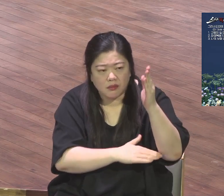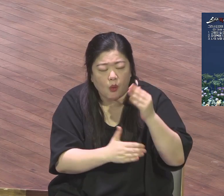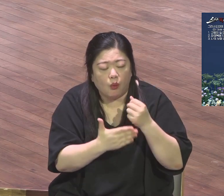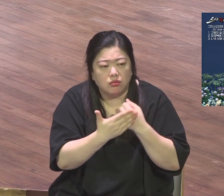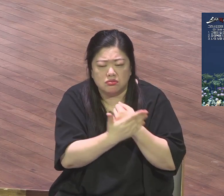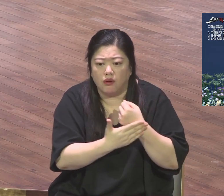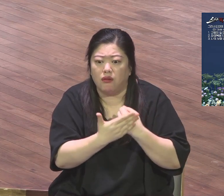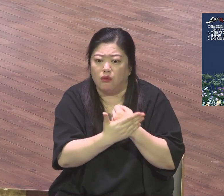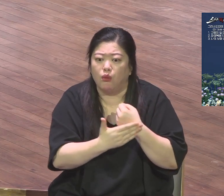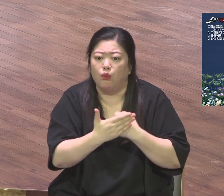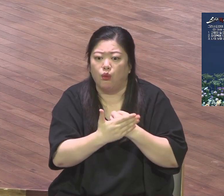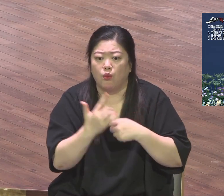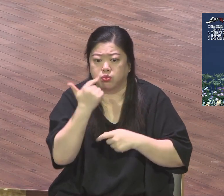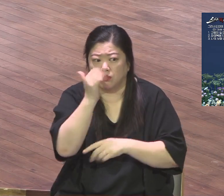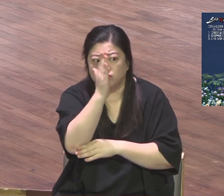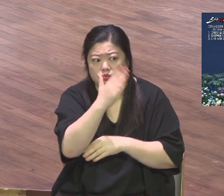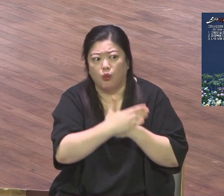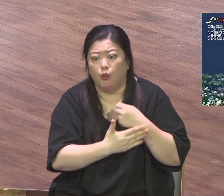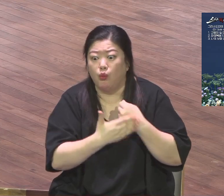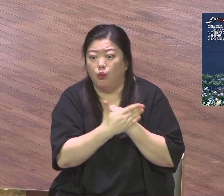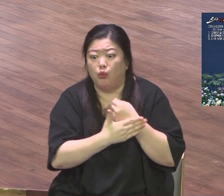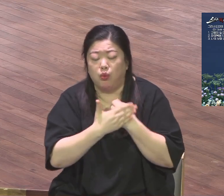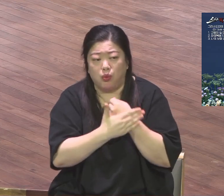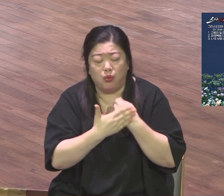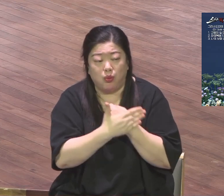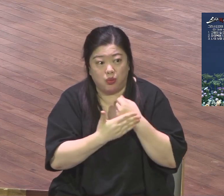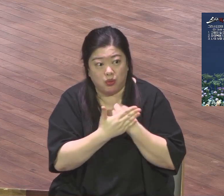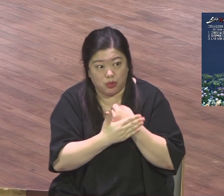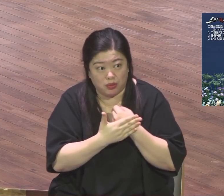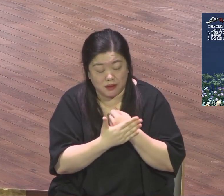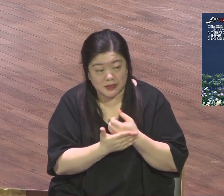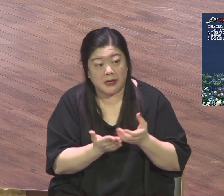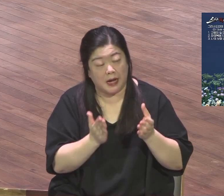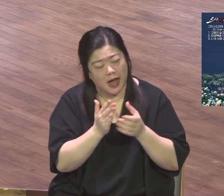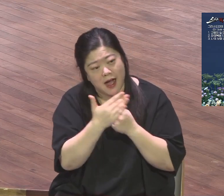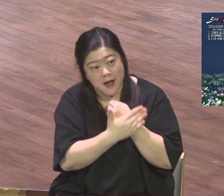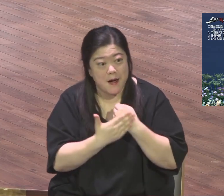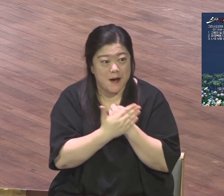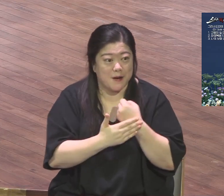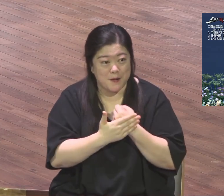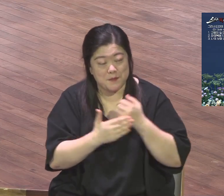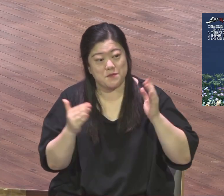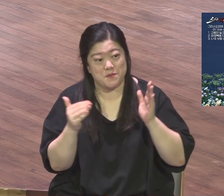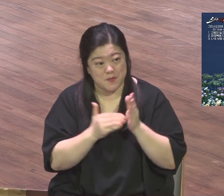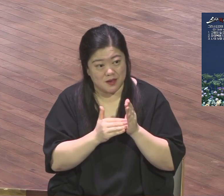거예요. 그러니까 은혜를 받고 보니까